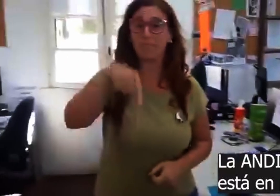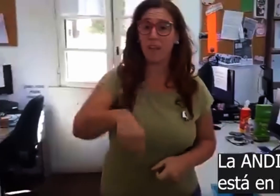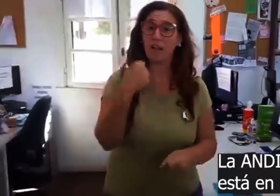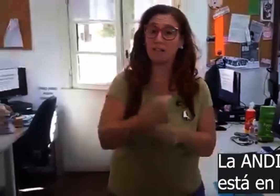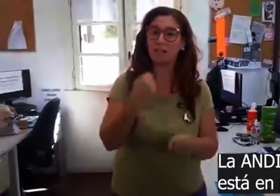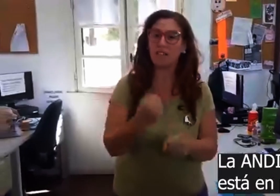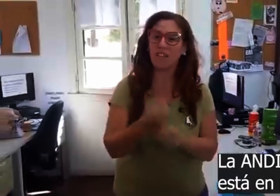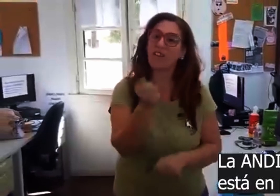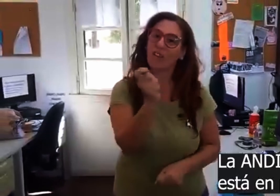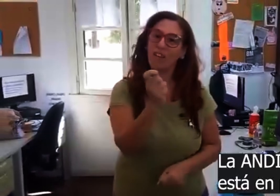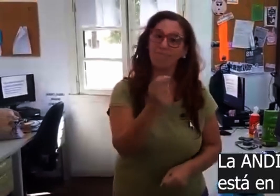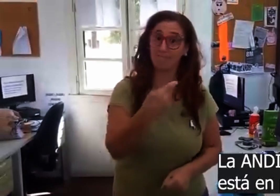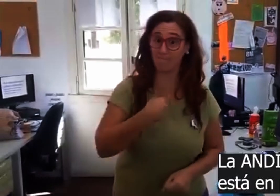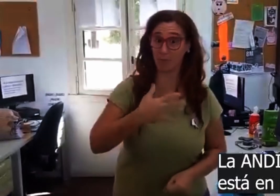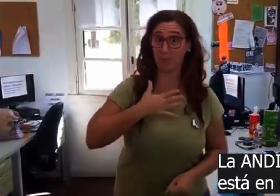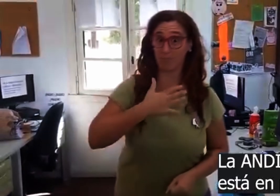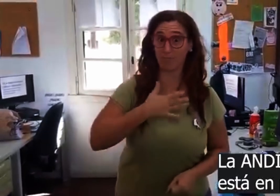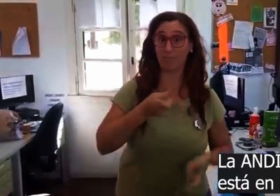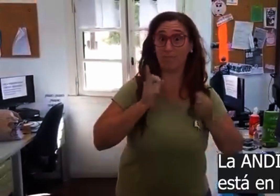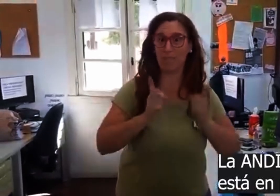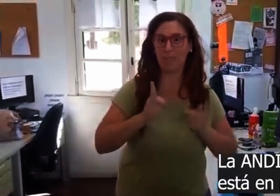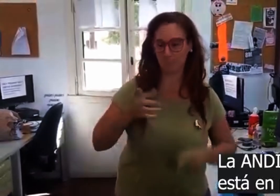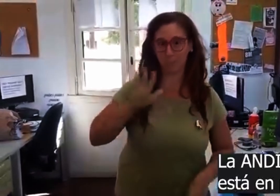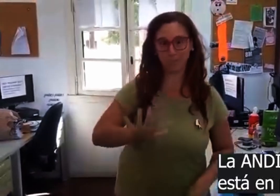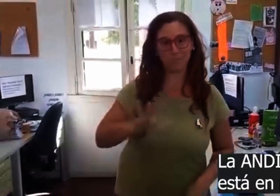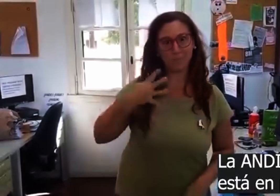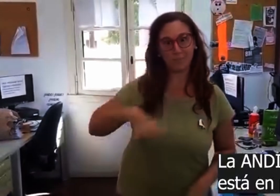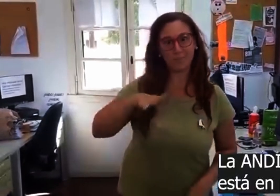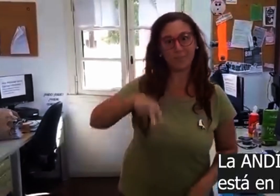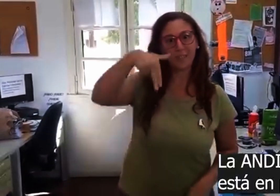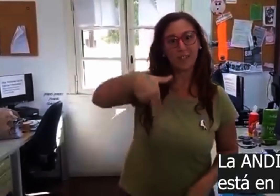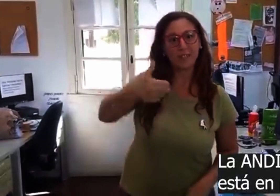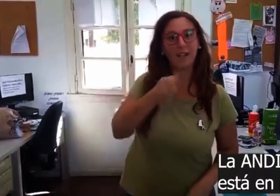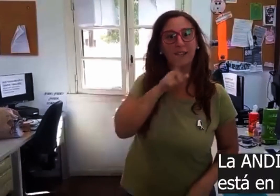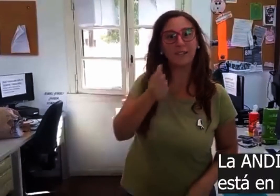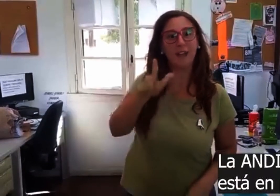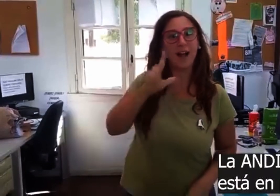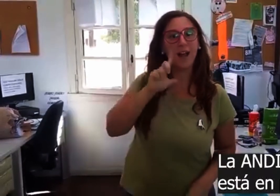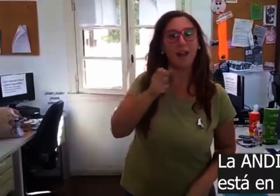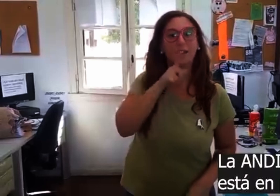Acá trabajaba Natalia Tesone, persona sorda, asesora en accesibilidad cultural.